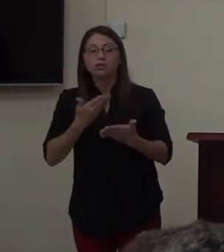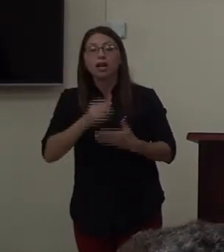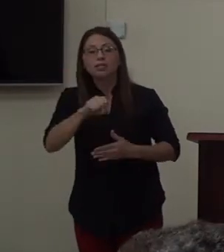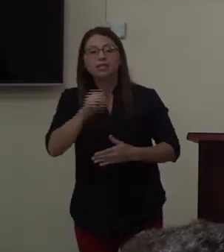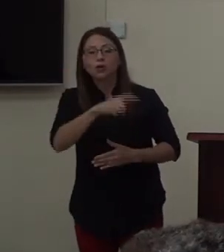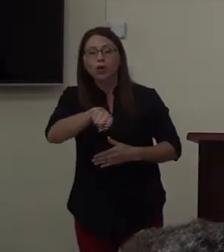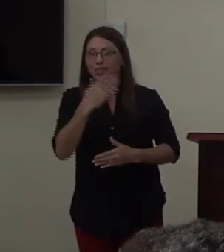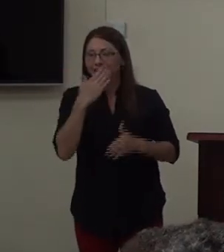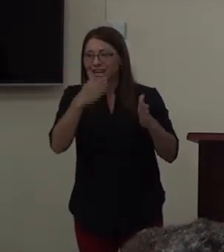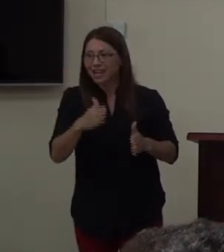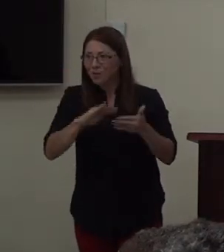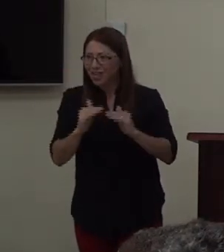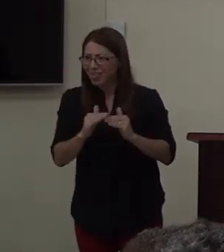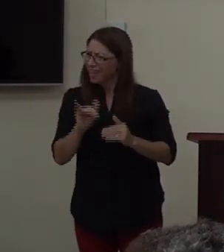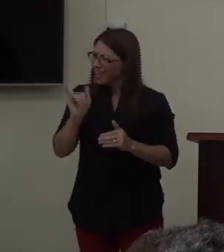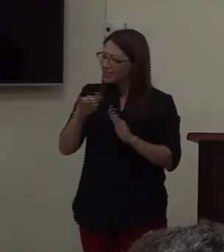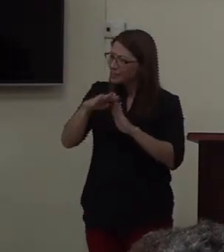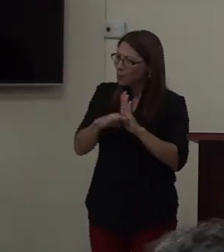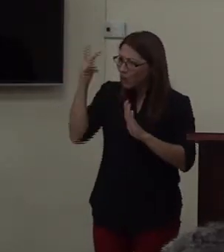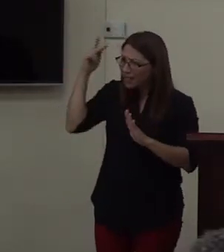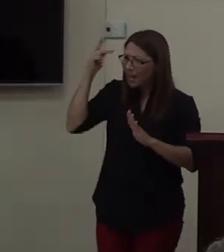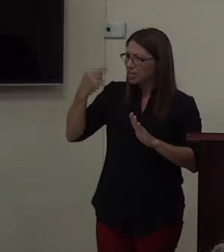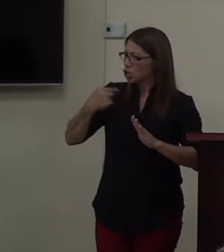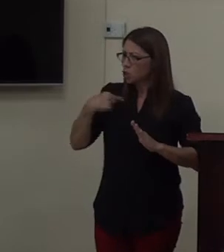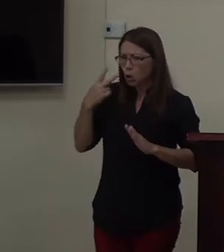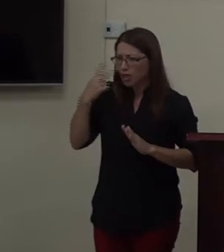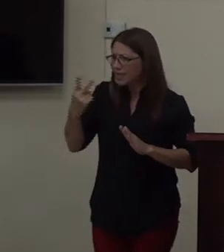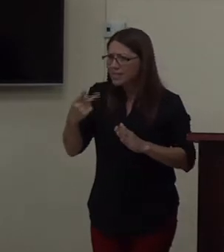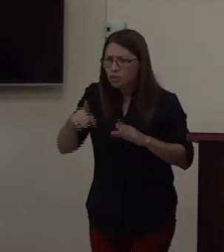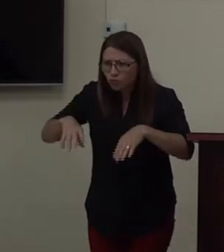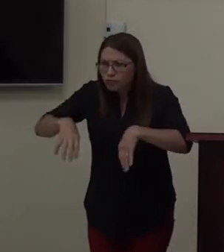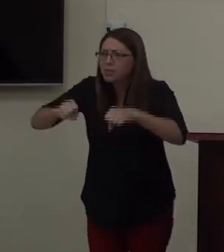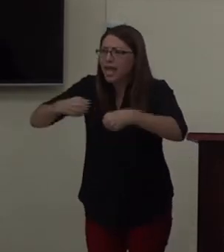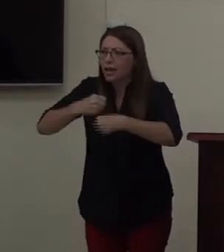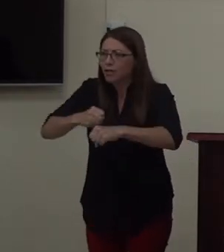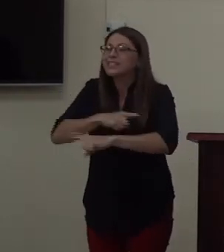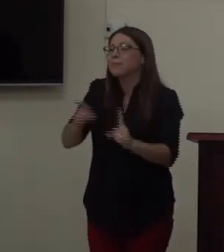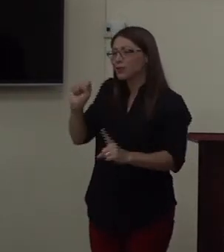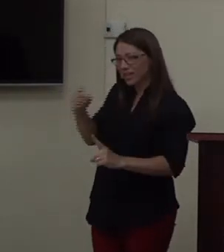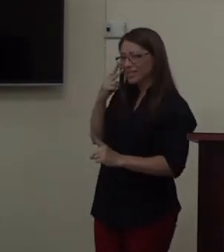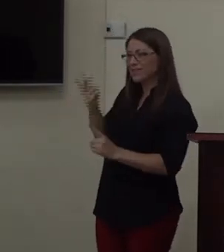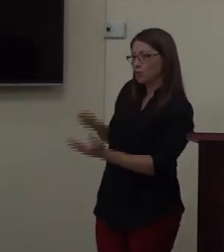de la comunidad, ¿verdad? Y que esas políticas no las he visto ejecutarse, pero sí plantearse.